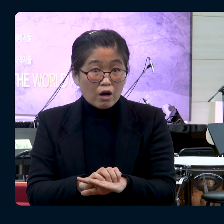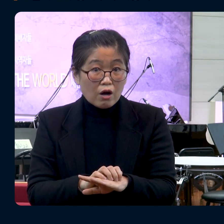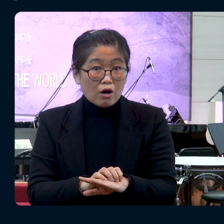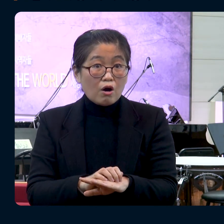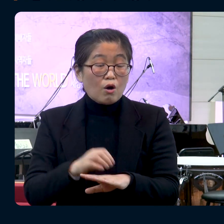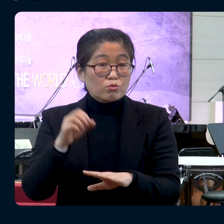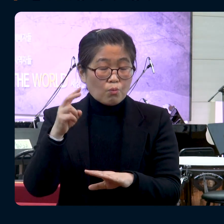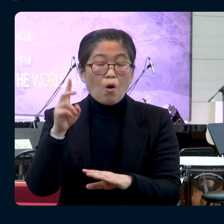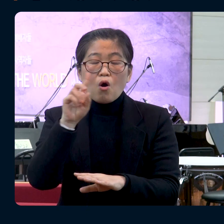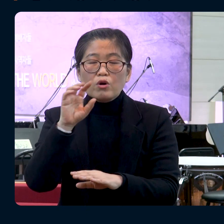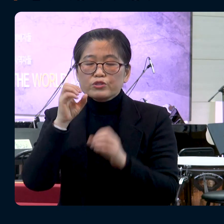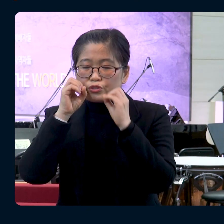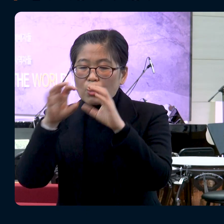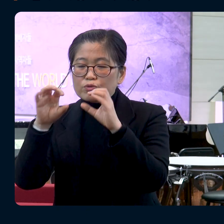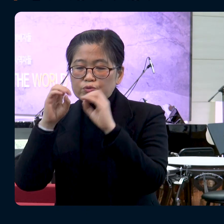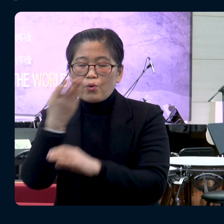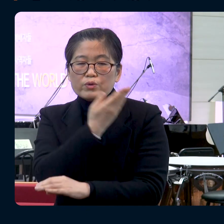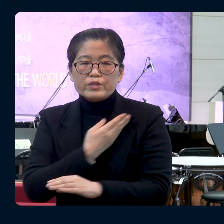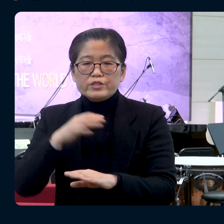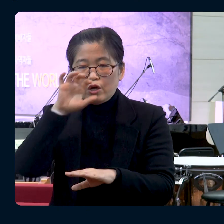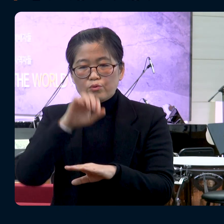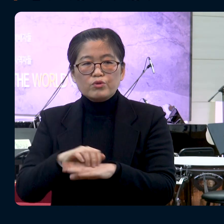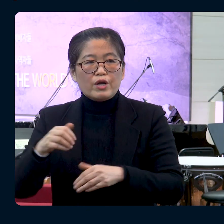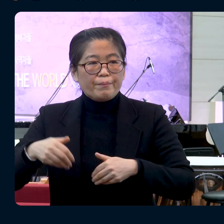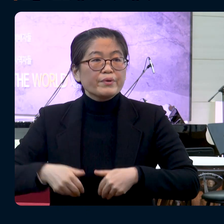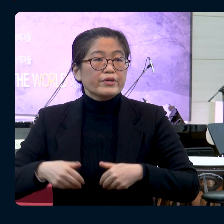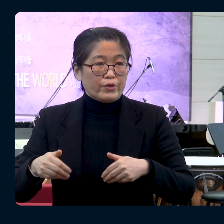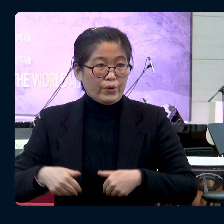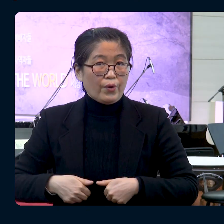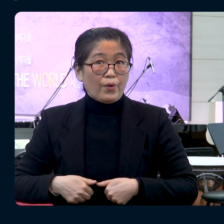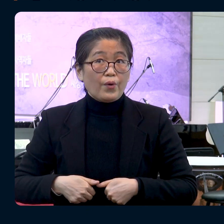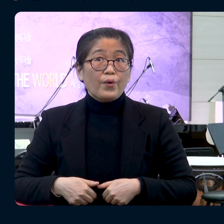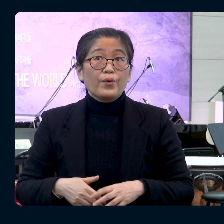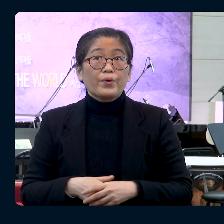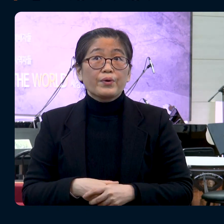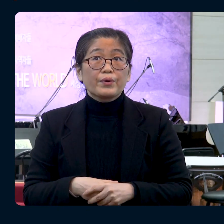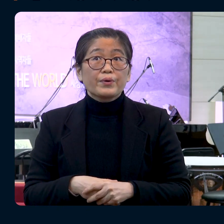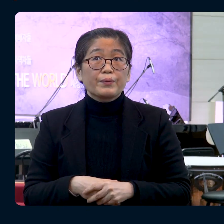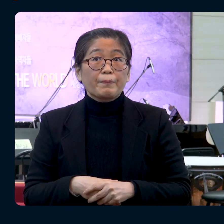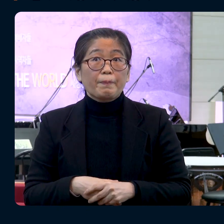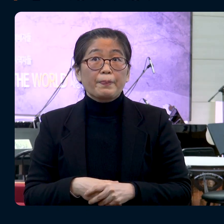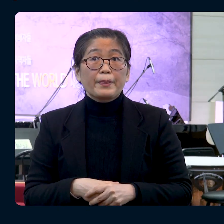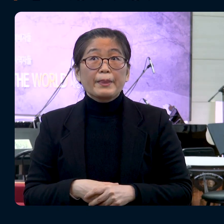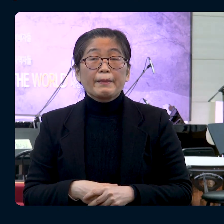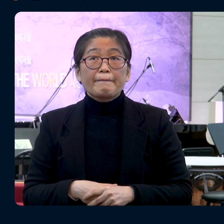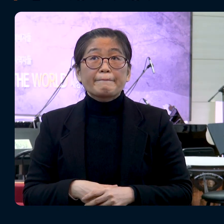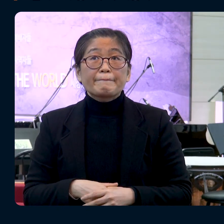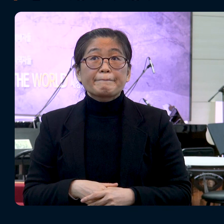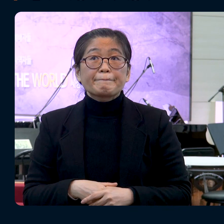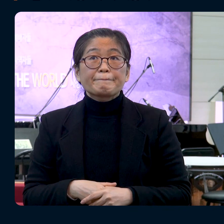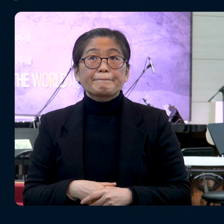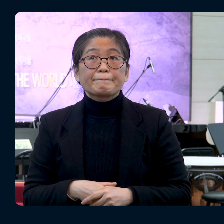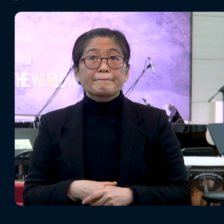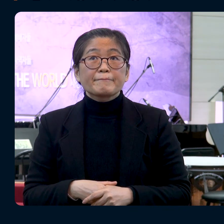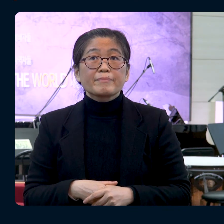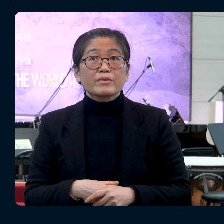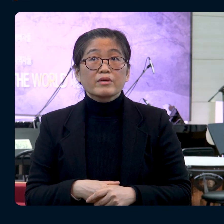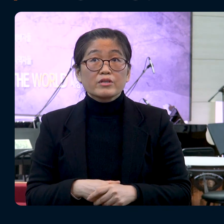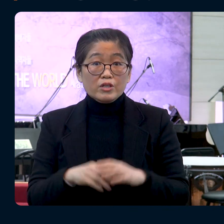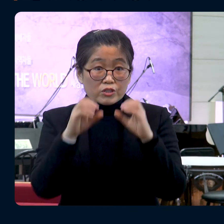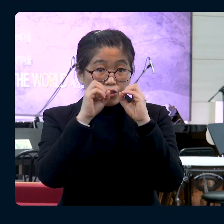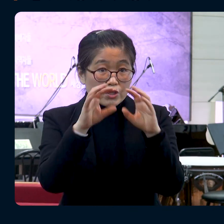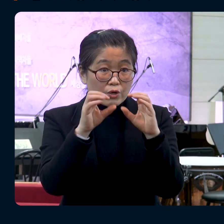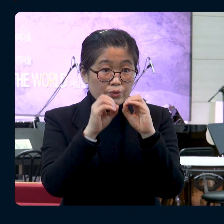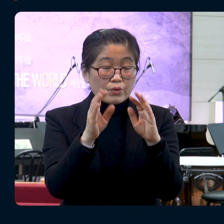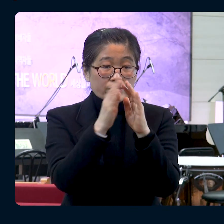제자 훈련하는 교회가 저희 교회인데, 아니 그것보다 선교 제자 훈련을 하자. 이런 저런 프로그램 적당히 하는 것이 아니라 제자 훈련을 하자 하는